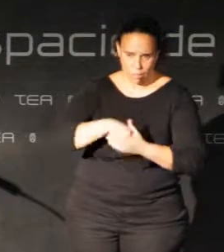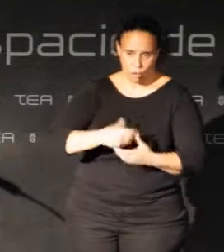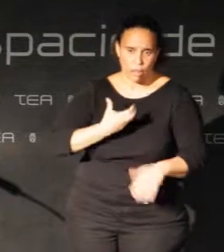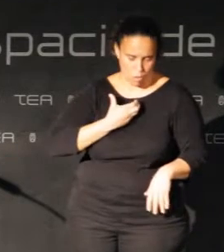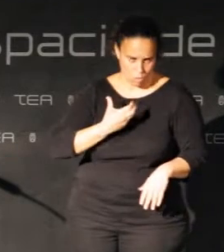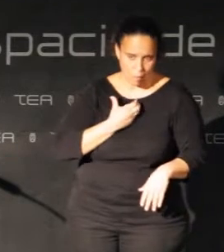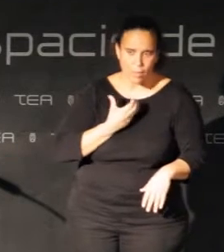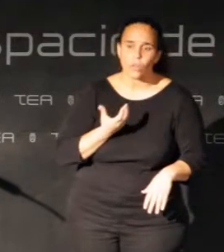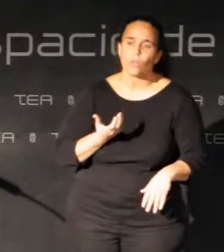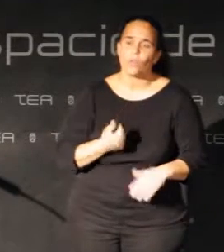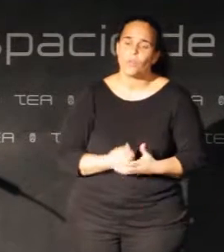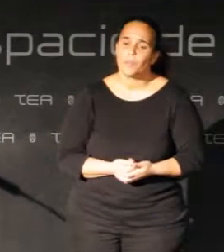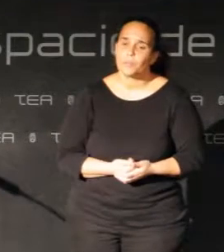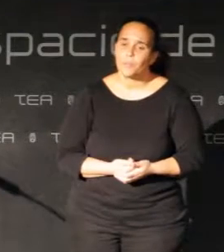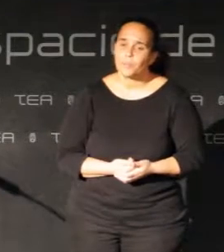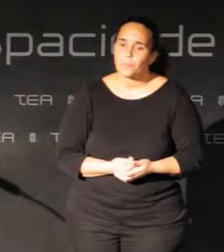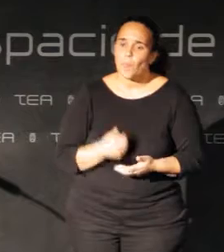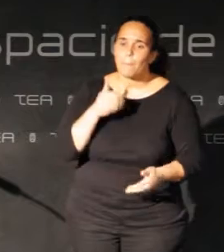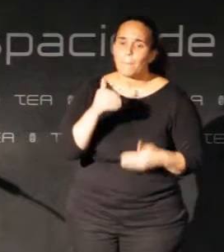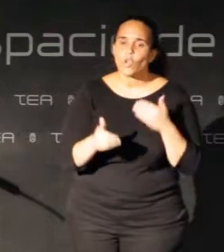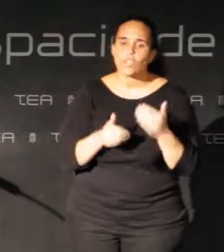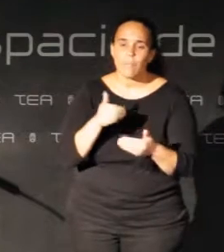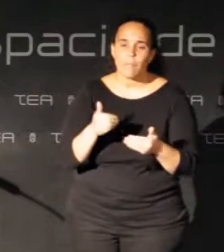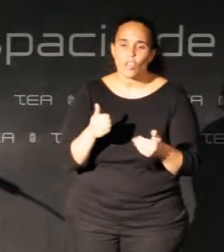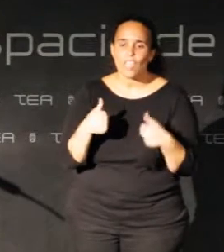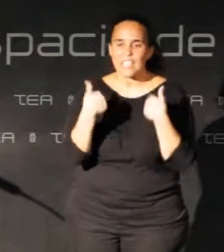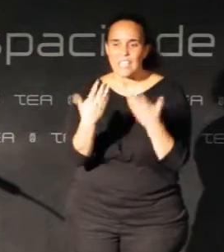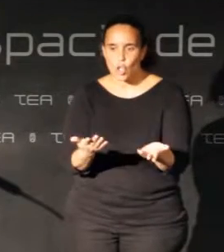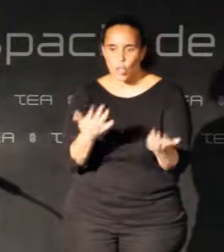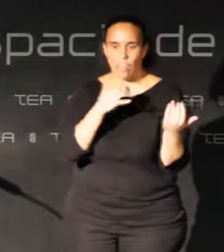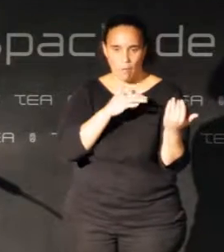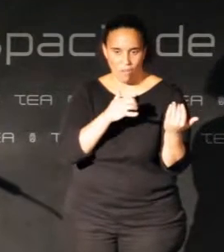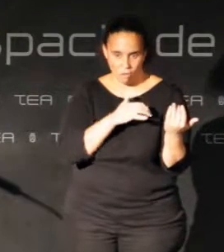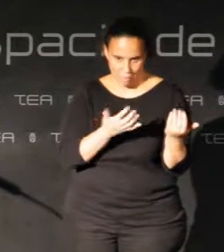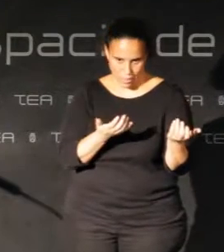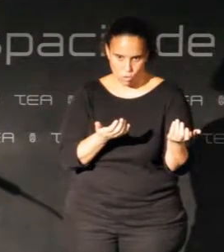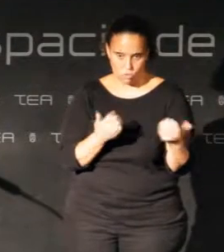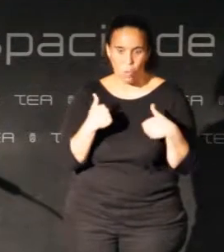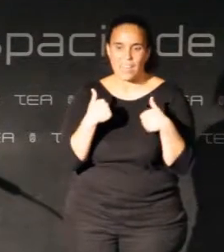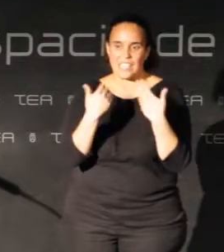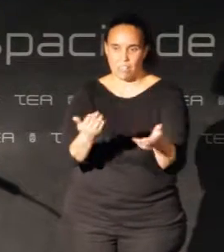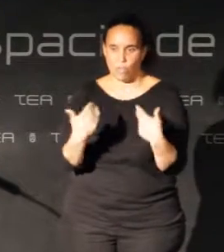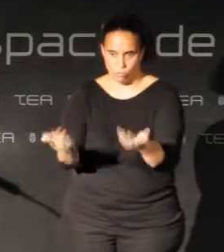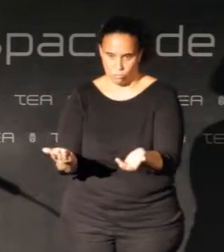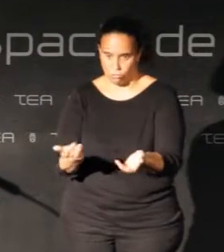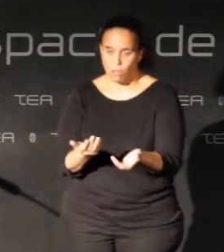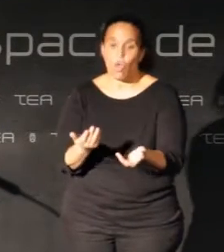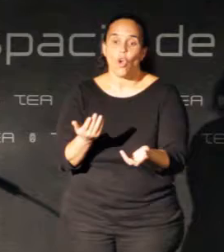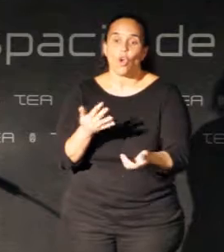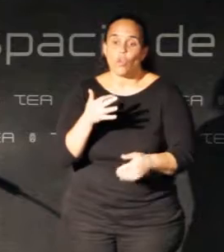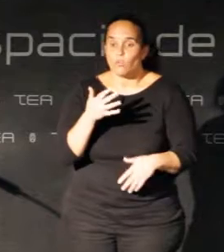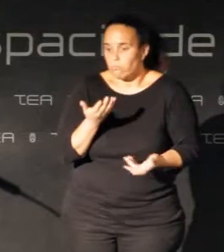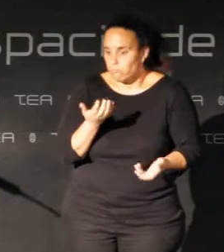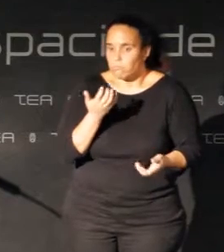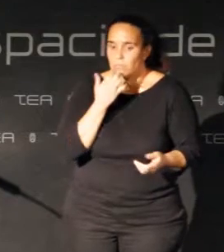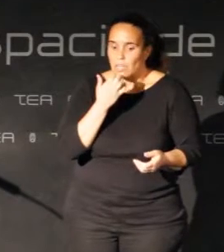ayuntamiento, que es el procedimiento de cesión de equipos informáticos. Aquellos equipos informáticos que todavía son útiles, pero que para